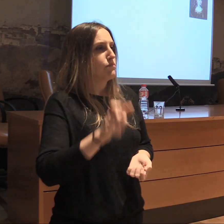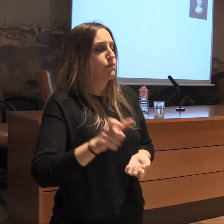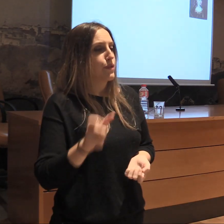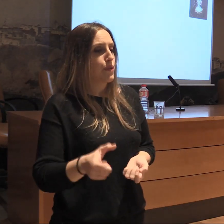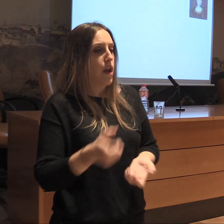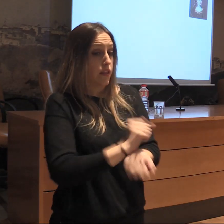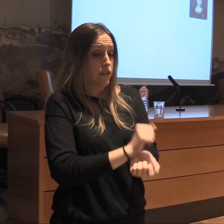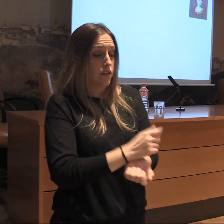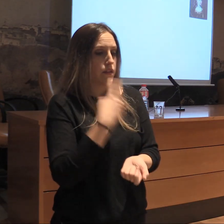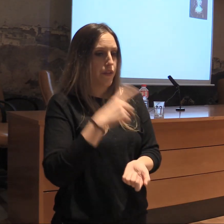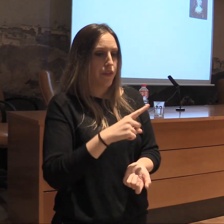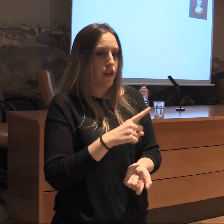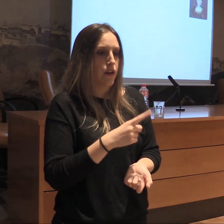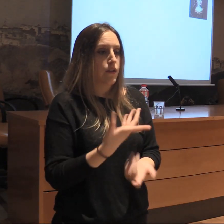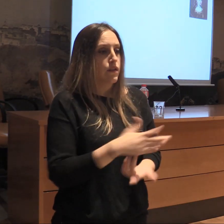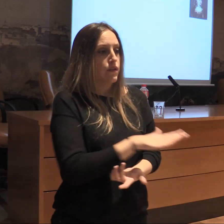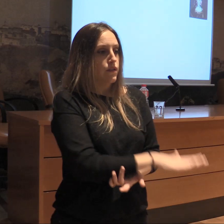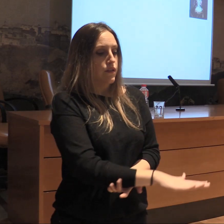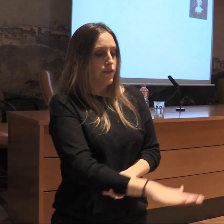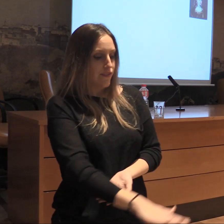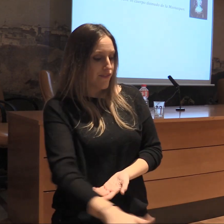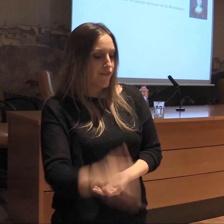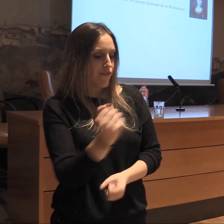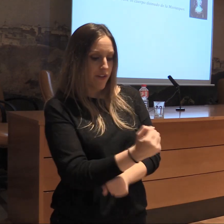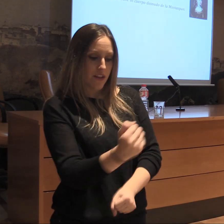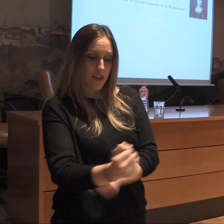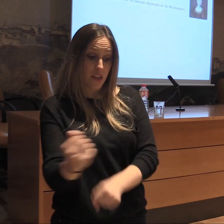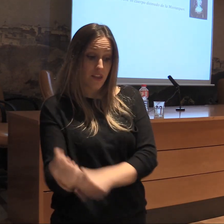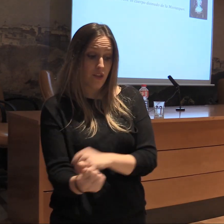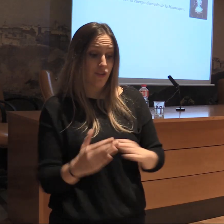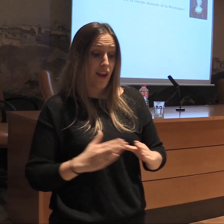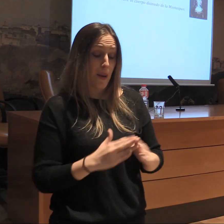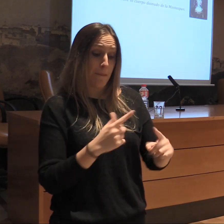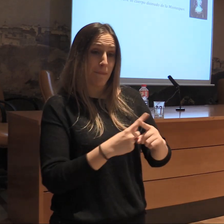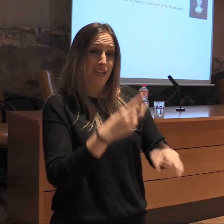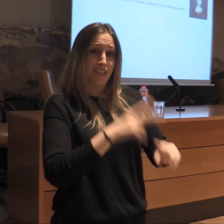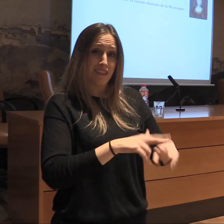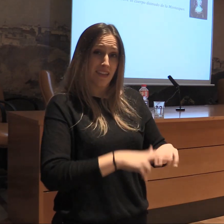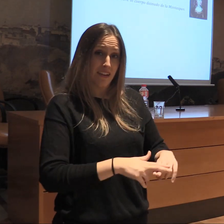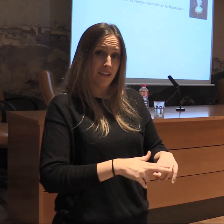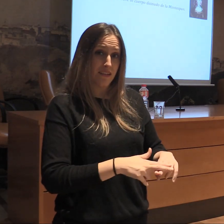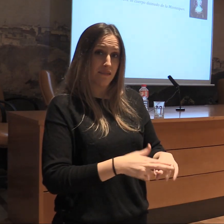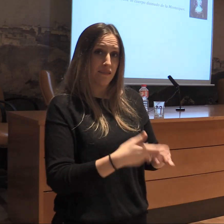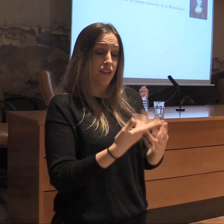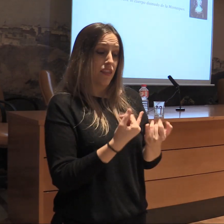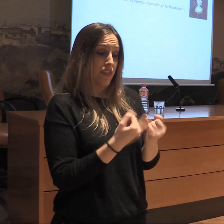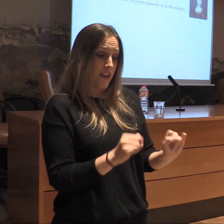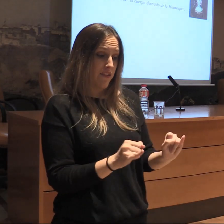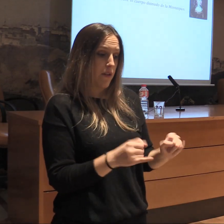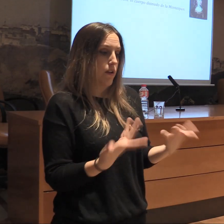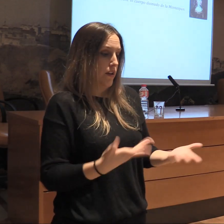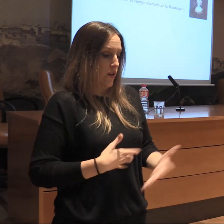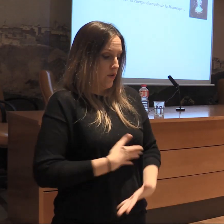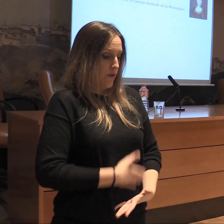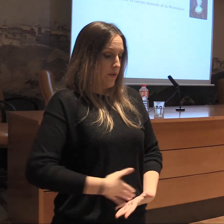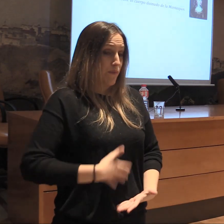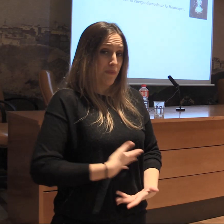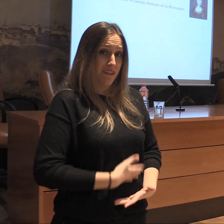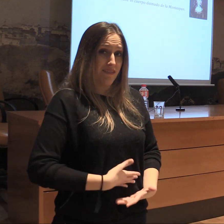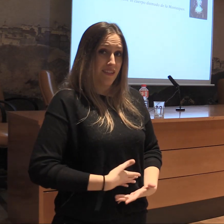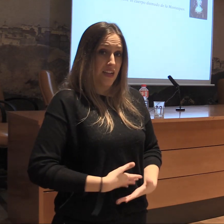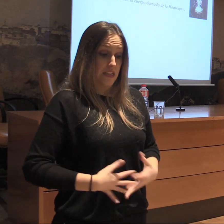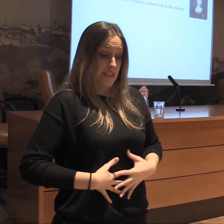infanticidios que se realizaban en el transcurso de unas misas negras celebradas sobre los vientres desnudos de algunas